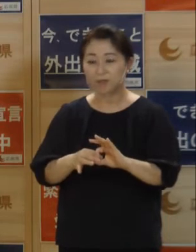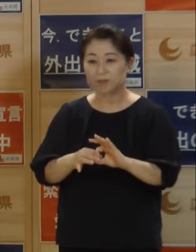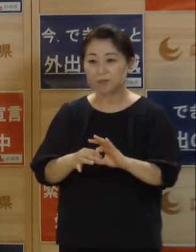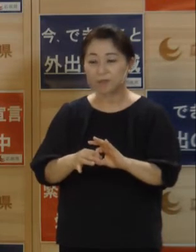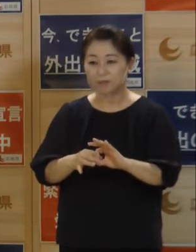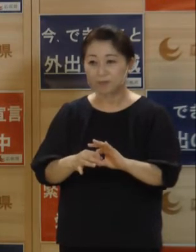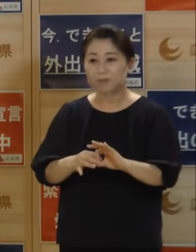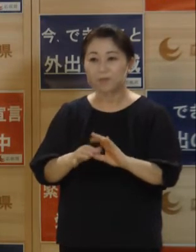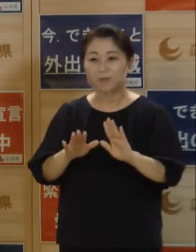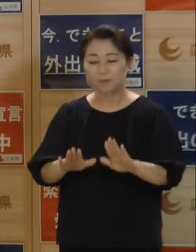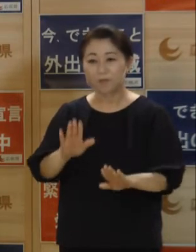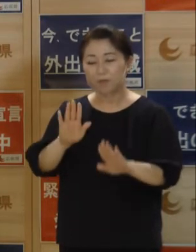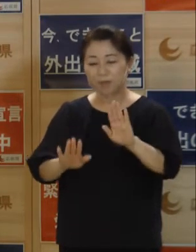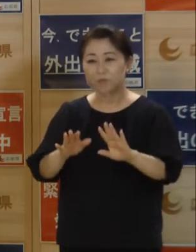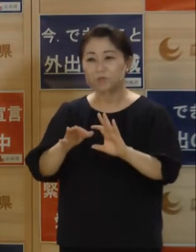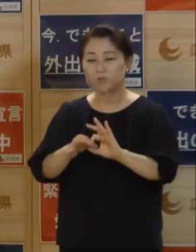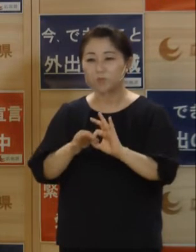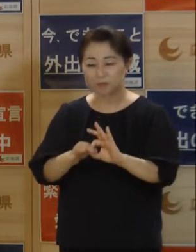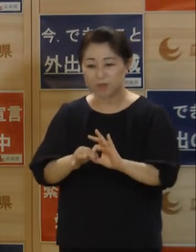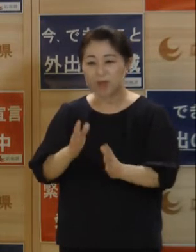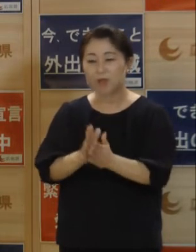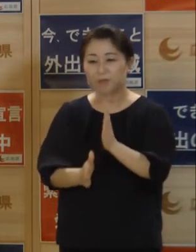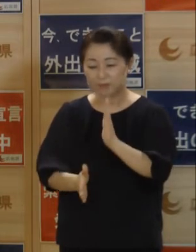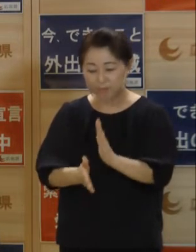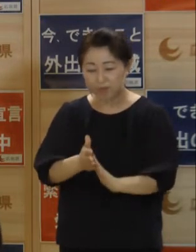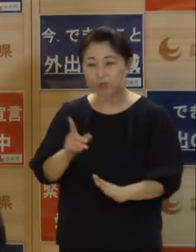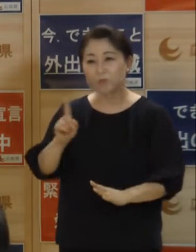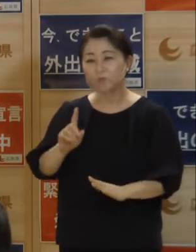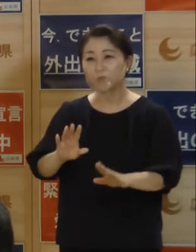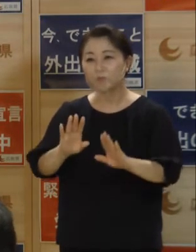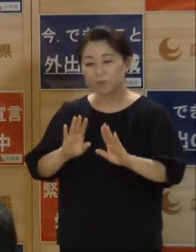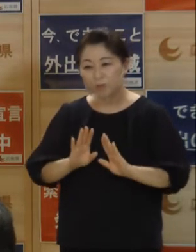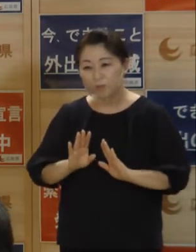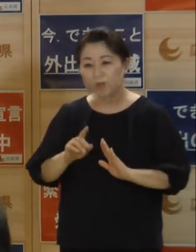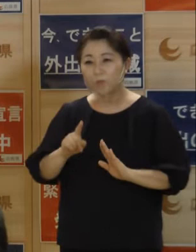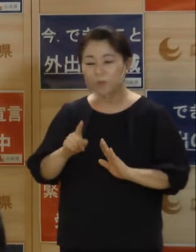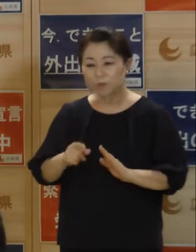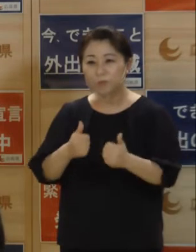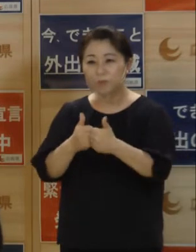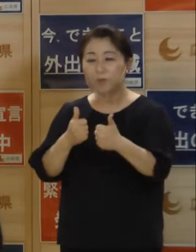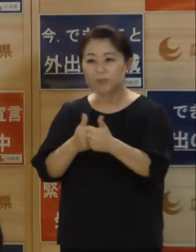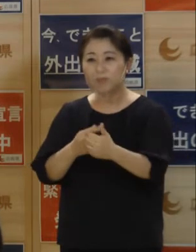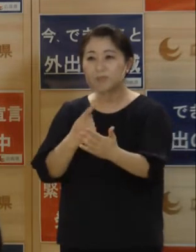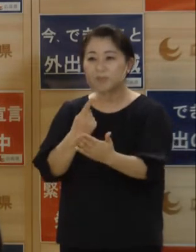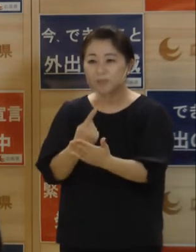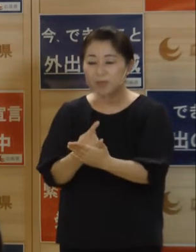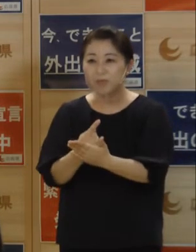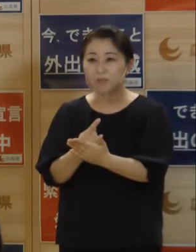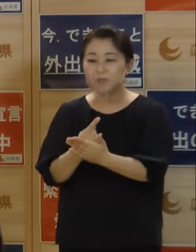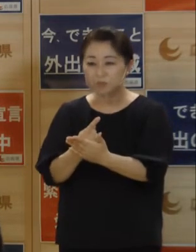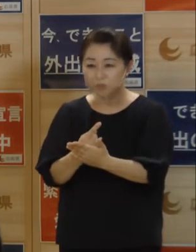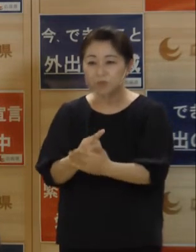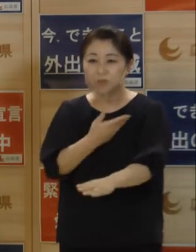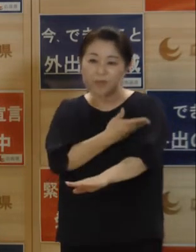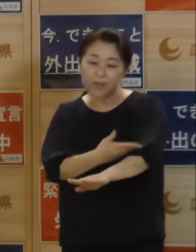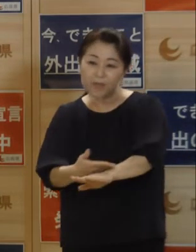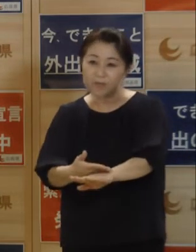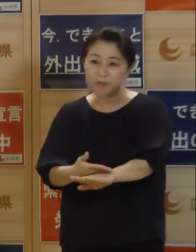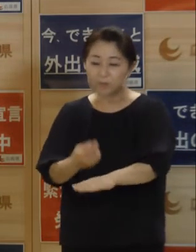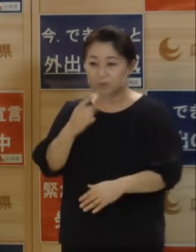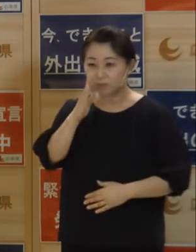今の現状についてですね、改めてどのように受け止めていらっしゃって、この協議に参加しようというような経緯に至ったかお願いいた